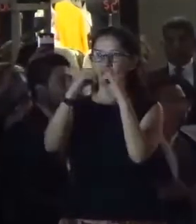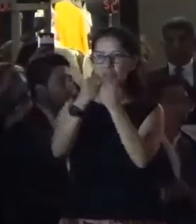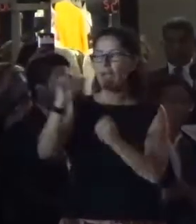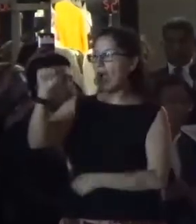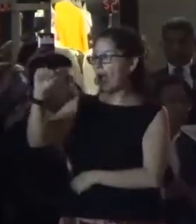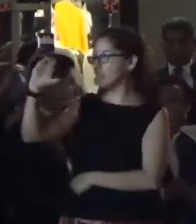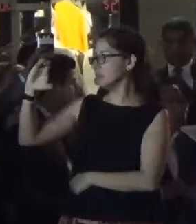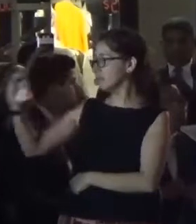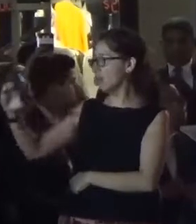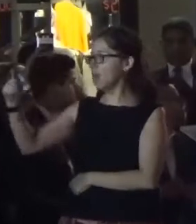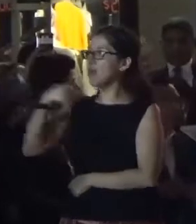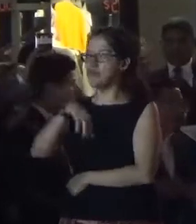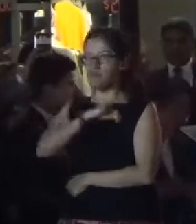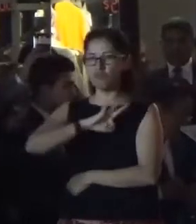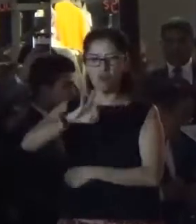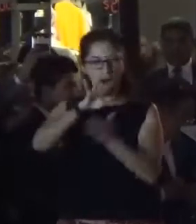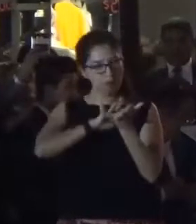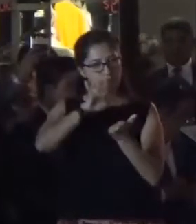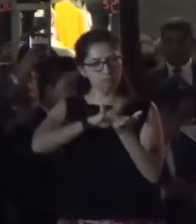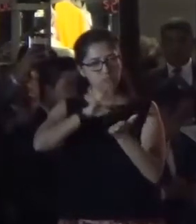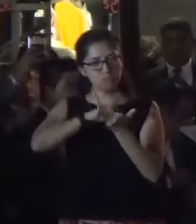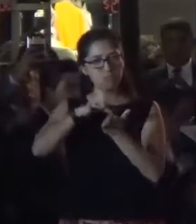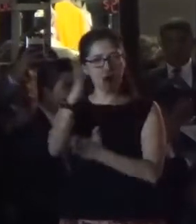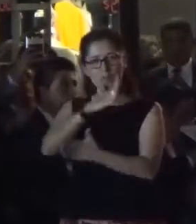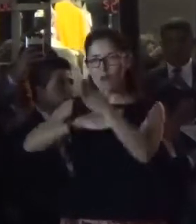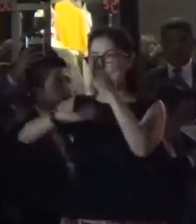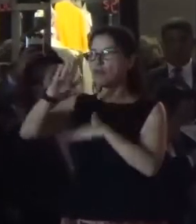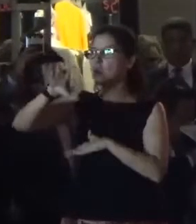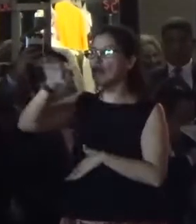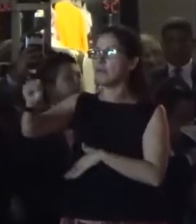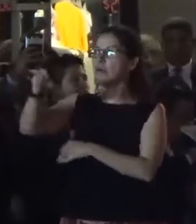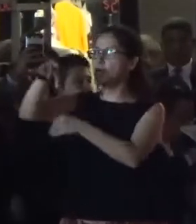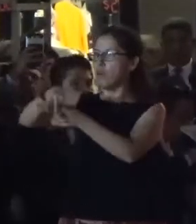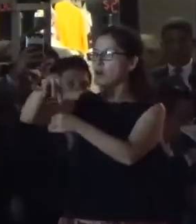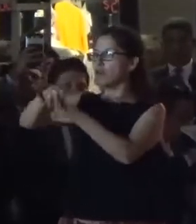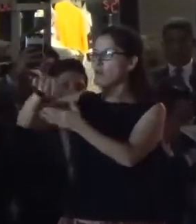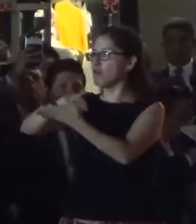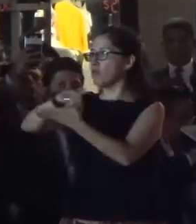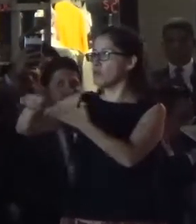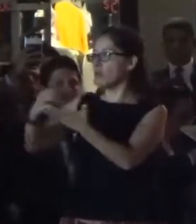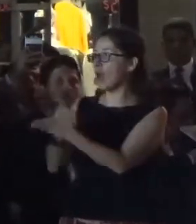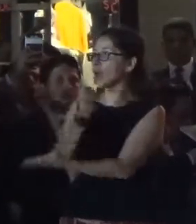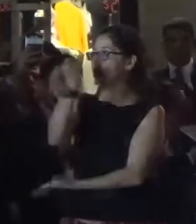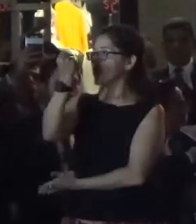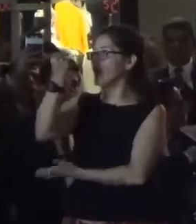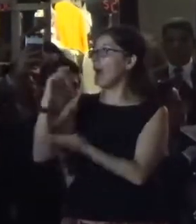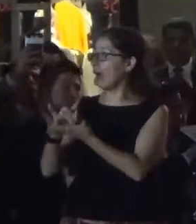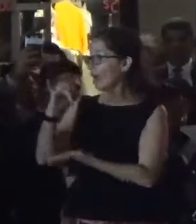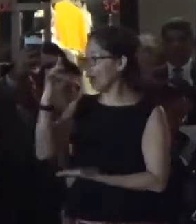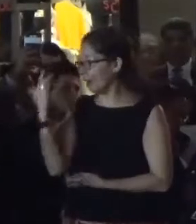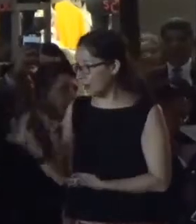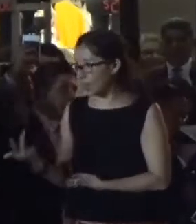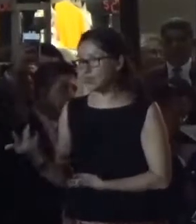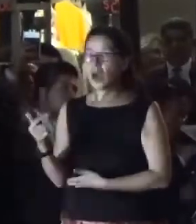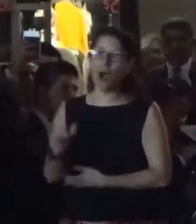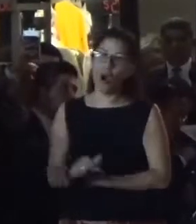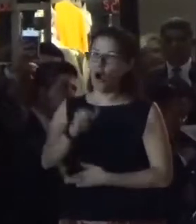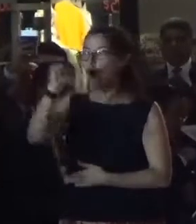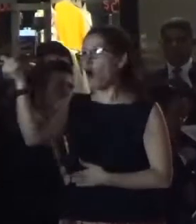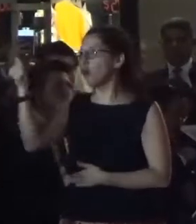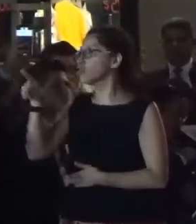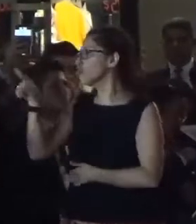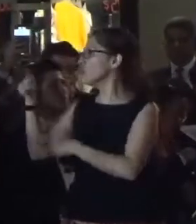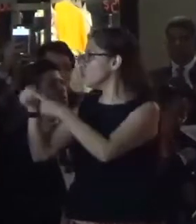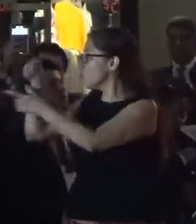el gobernador de Chihuahua, Javier Corral. También por ahí vimos a Emilio Álvarez y Casa, Fernando Belauzarán, a Fausto Ramírez